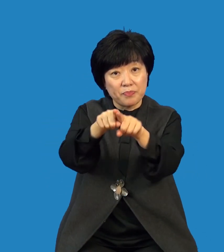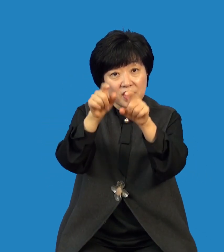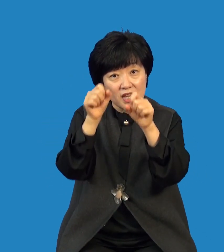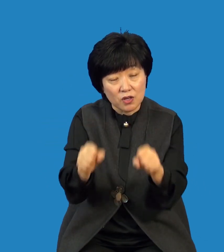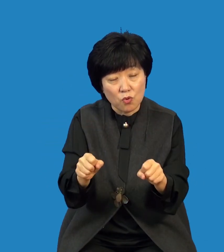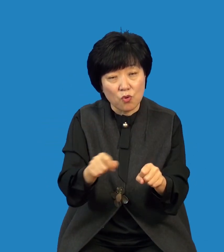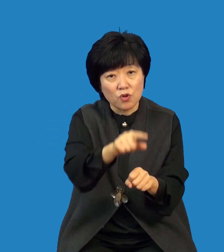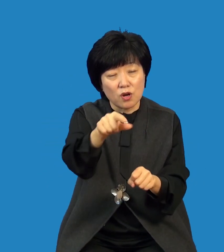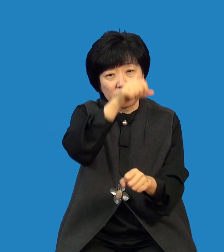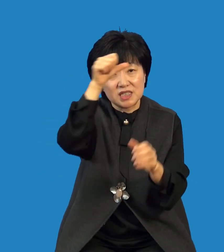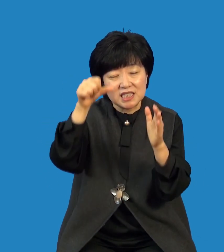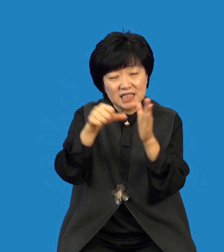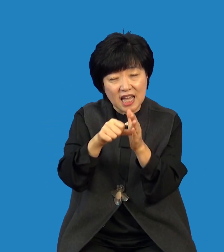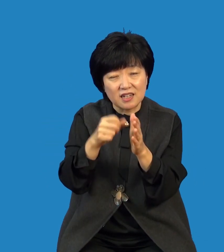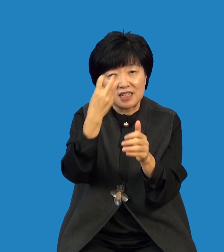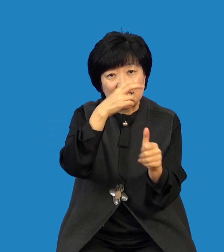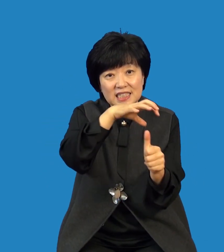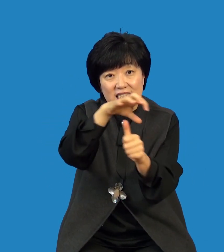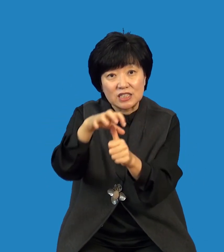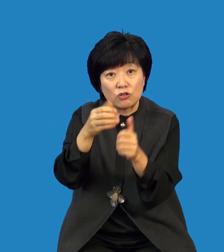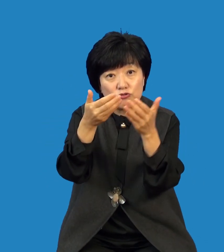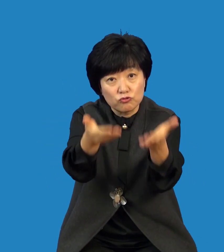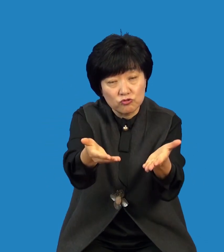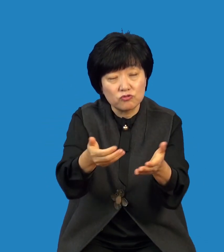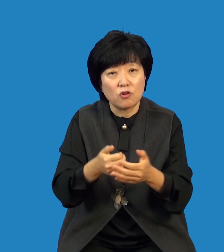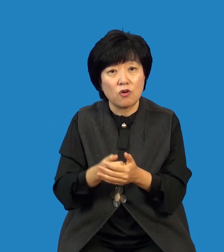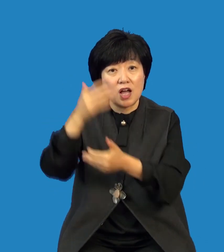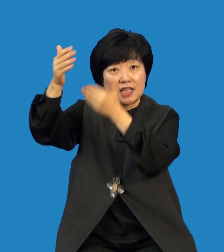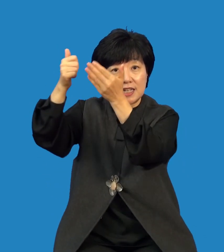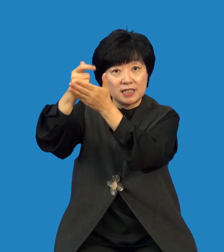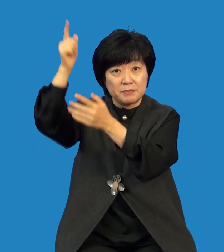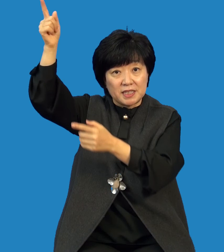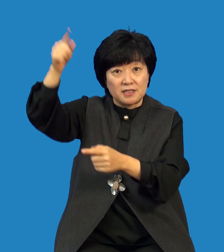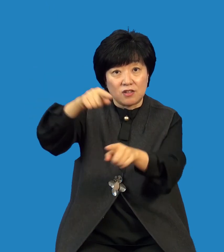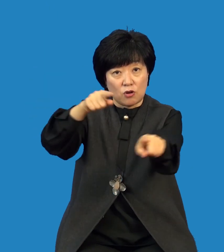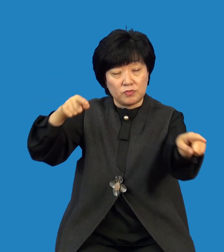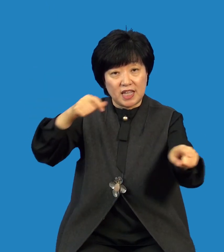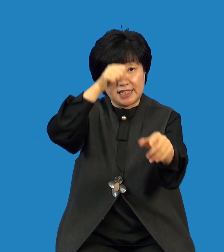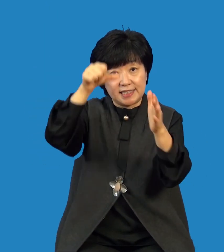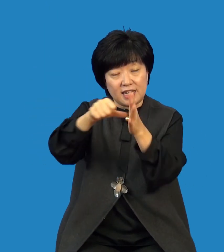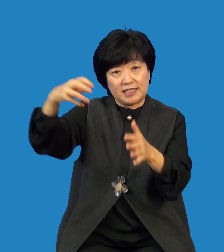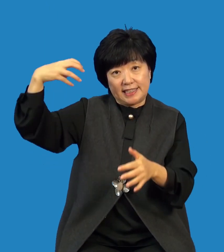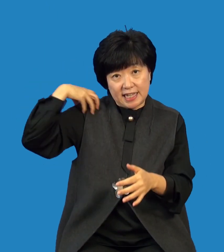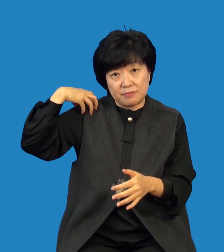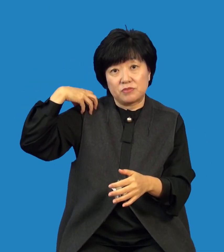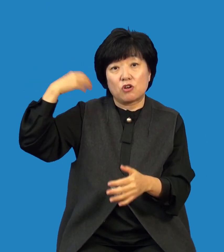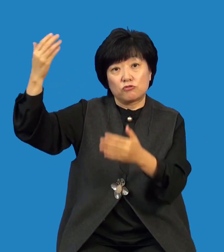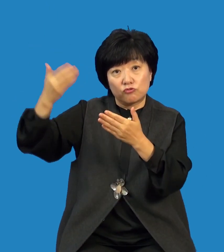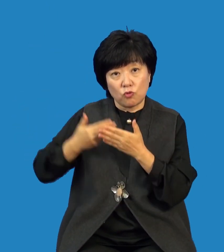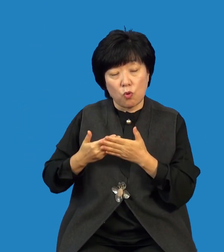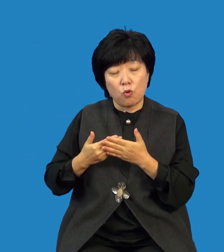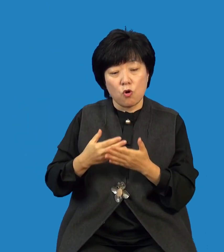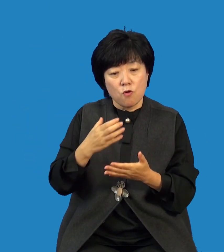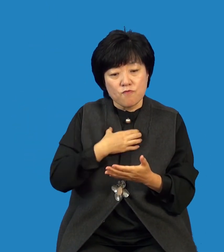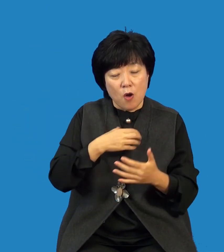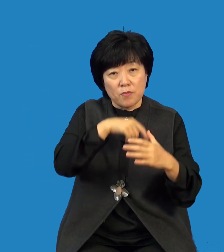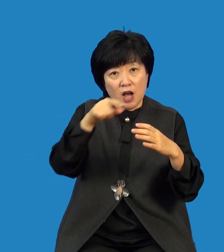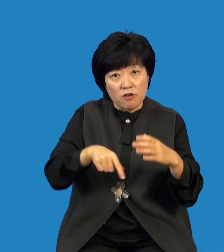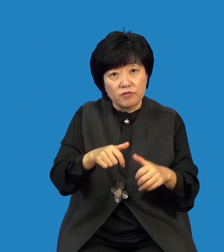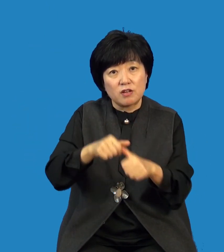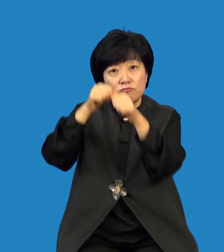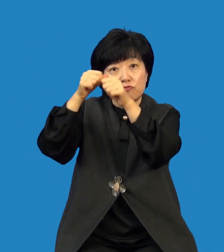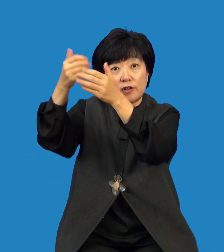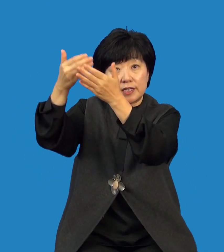여러분의 인생을 지켜보고 계시고 그 하나님이 여러분의 인생을 책임지고 계시고 그 하나님이 내 인생의 위기 가운데 나를 구원하실